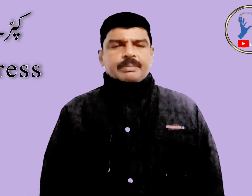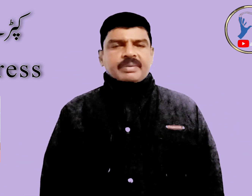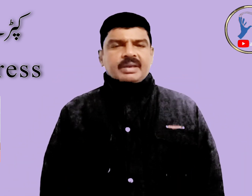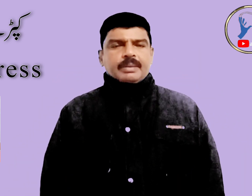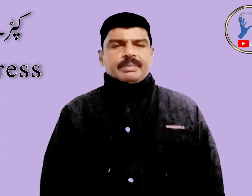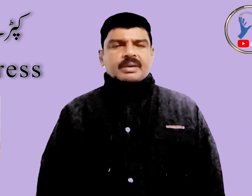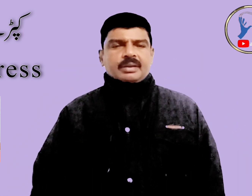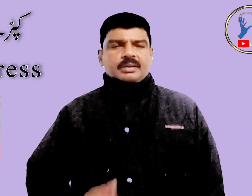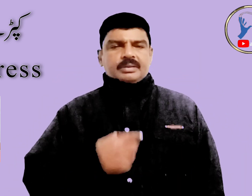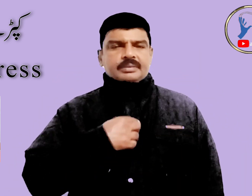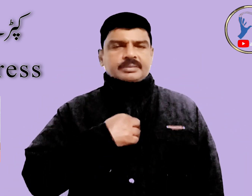कपड़े पहनना,